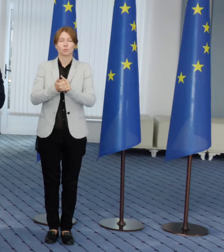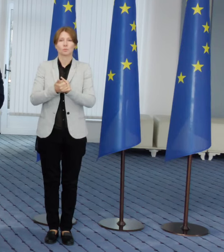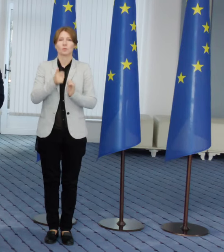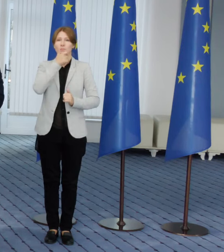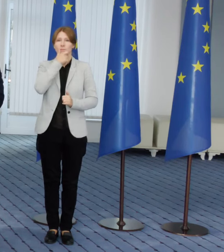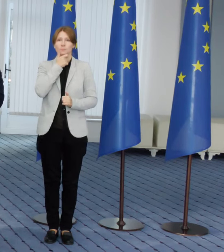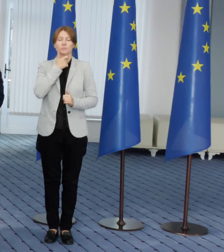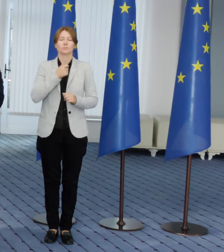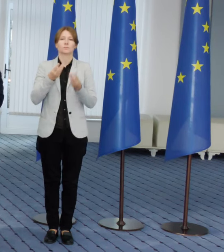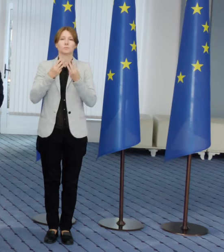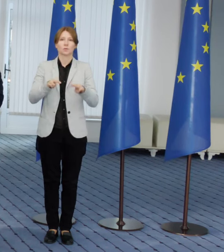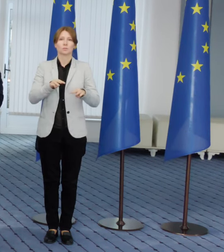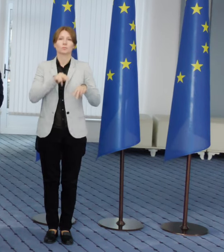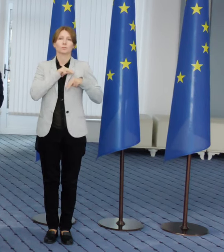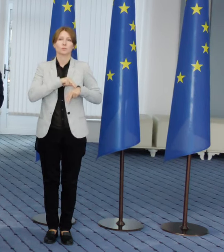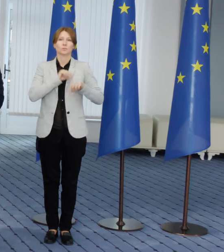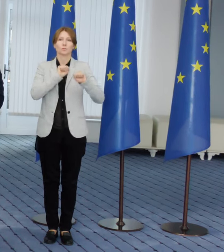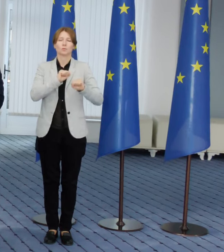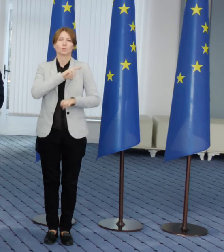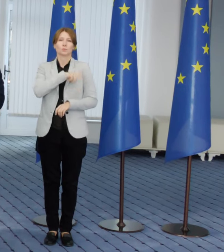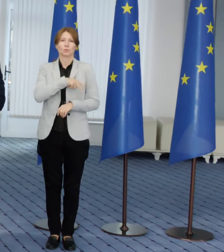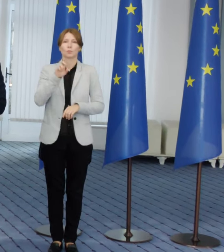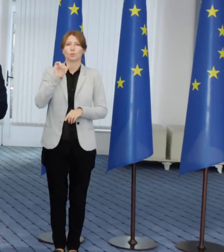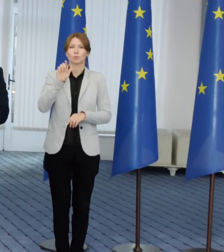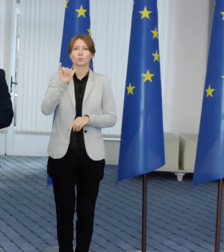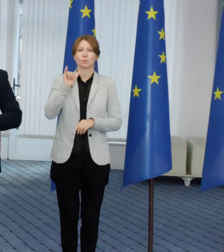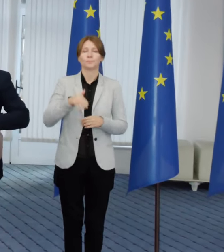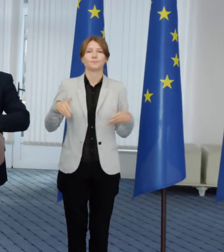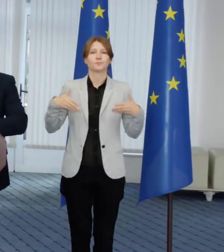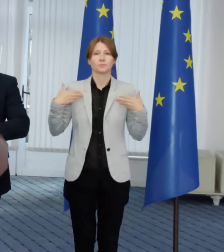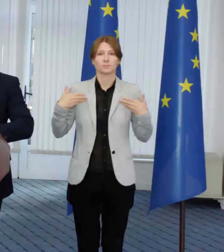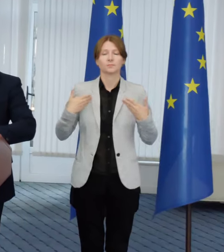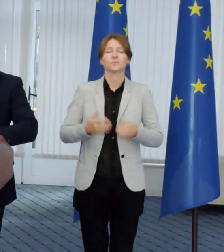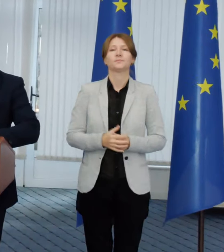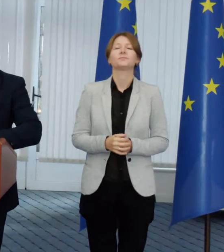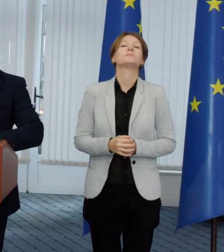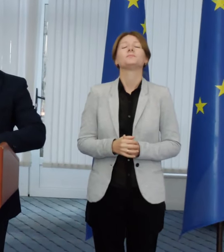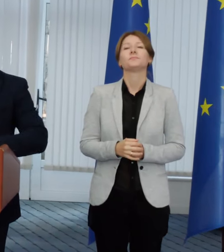Ministrului Muncii și Protecției Sociale, Alexei Buzu. Bună ziua!